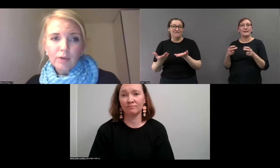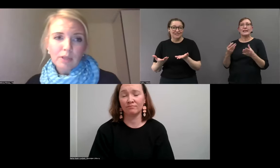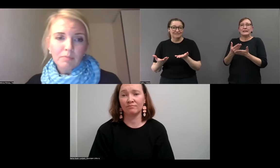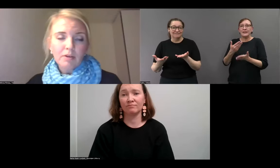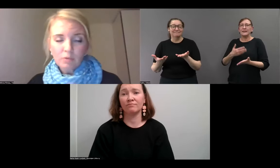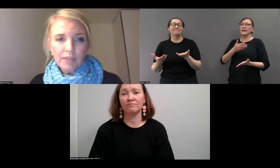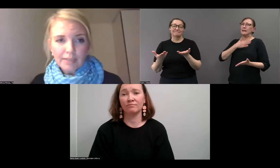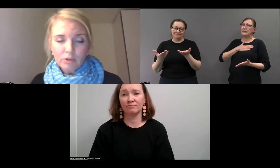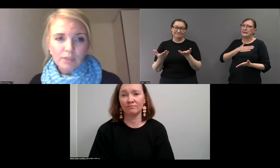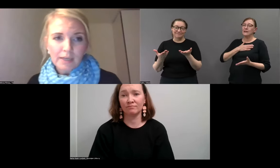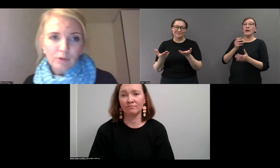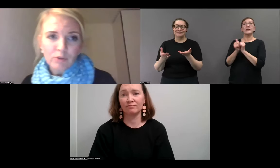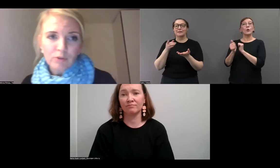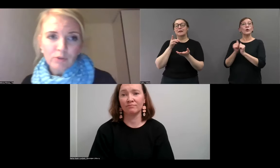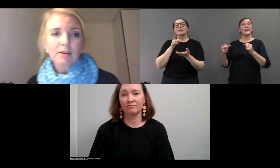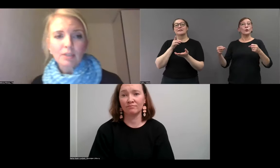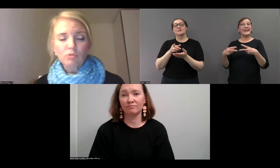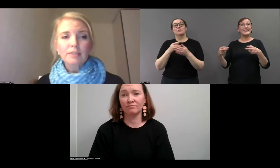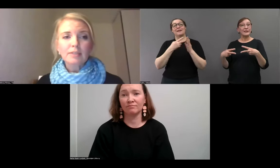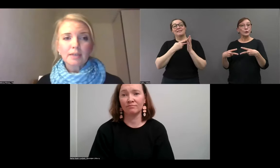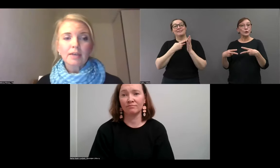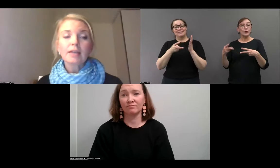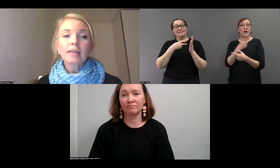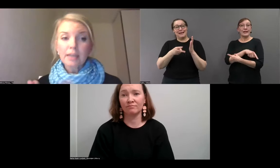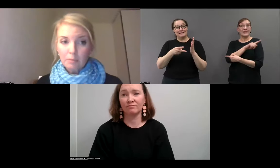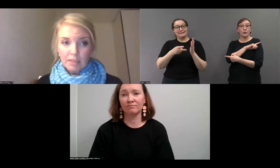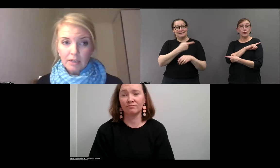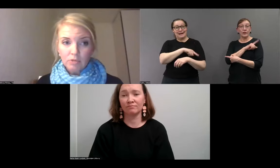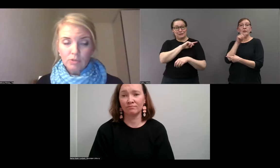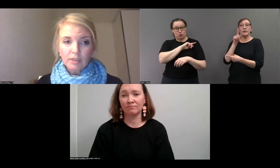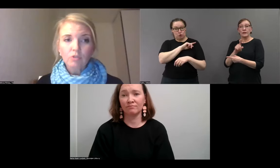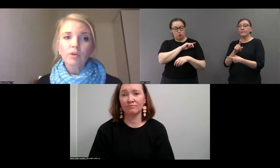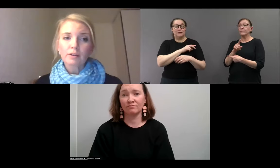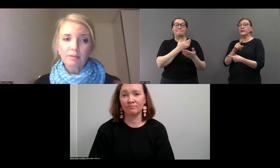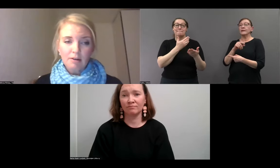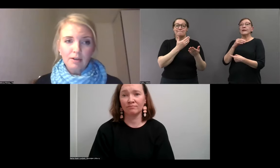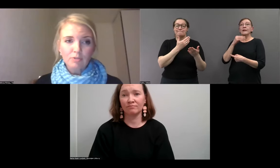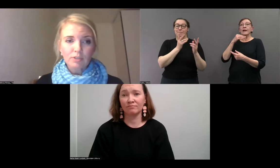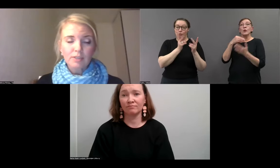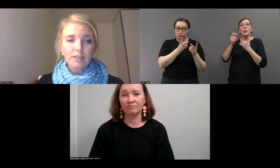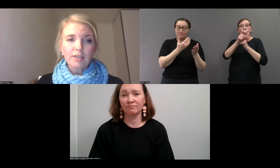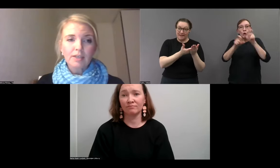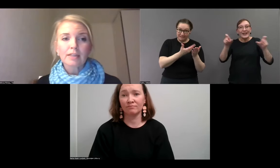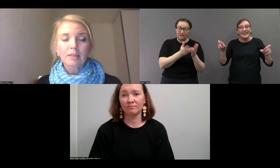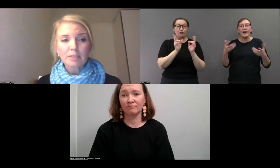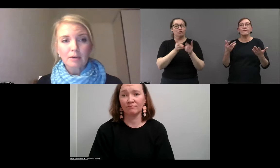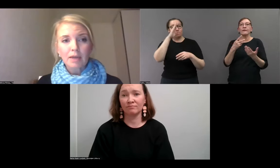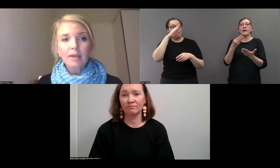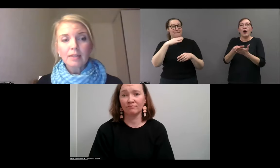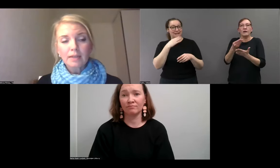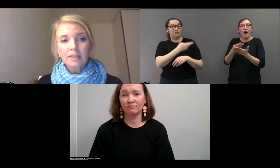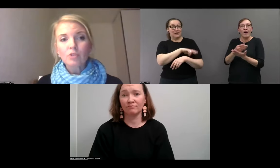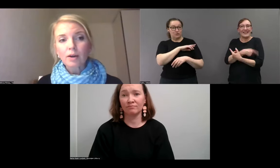urheiluun tekstityksiin käyttämät resurssit siihen, niin ihmisresurssit kuin raharesurssitkin, siihen, että me